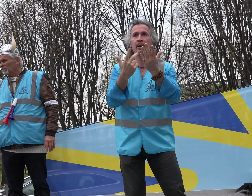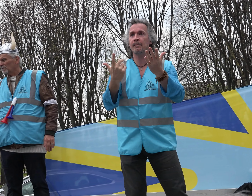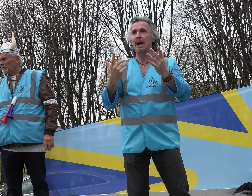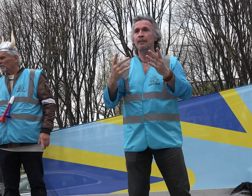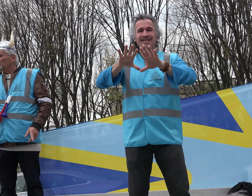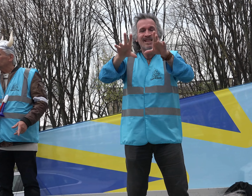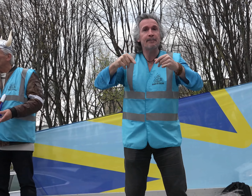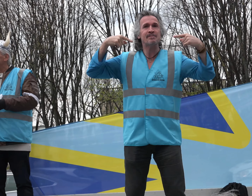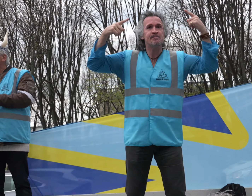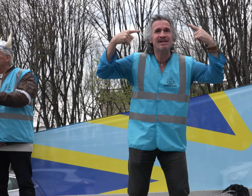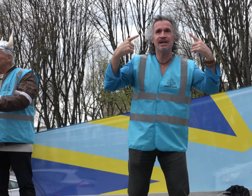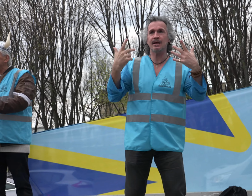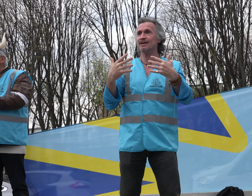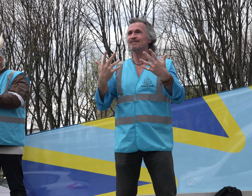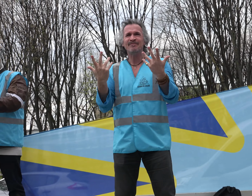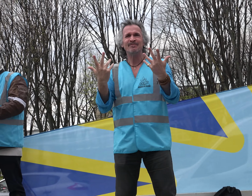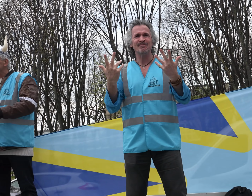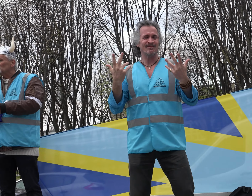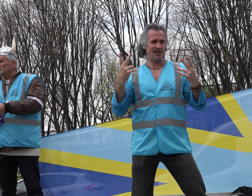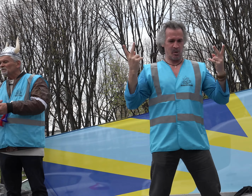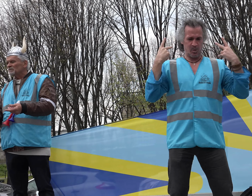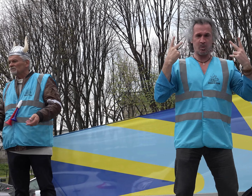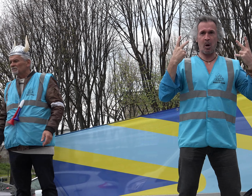'il y les sous-titres, comme par exemple dans la famille Pellier.